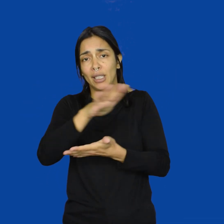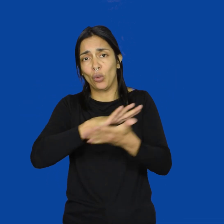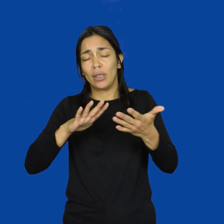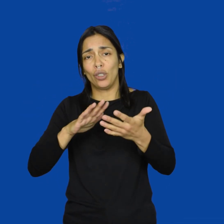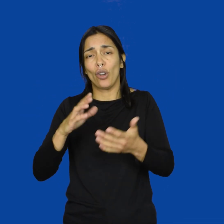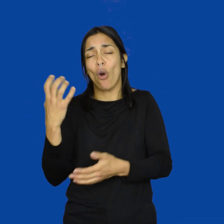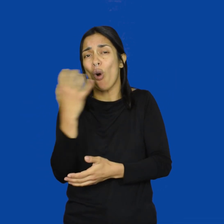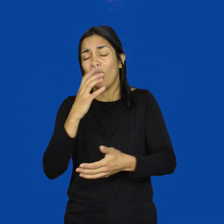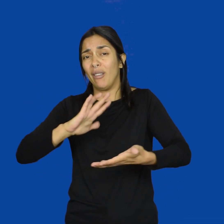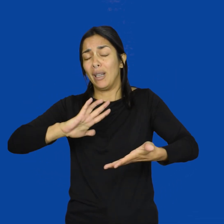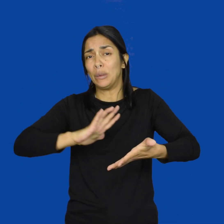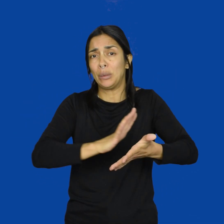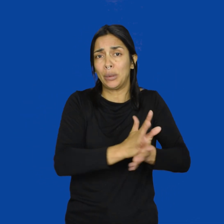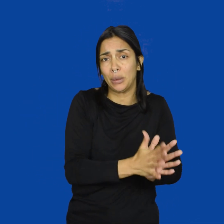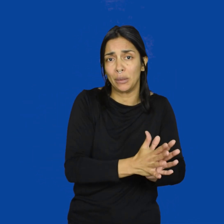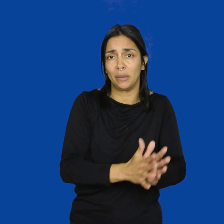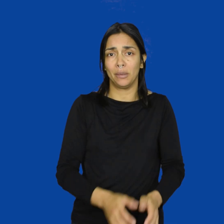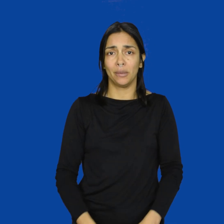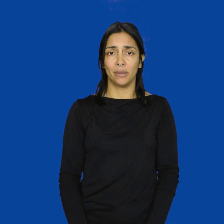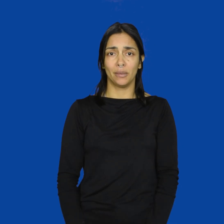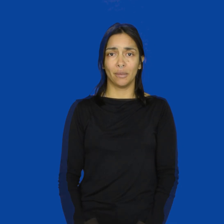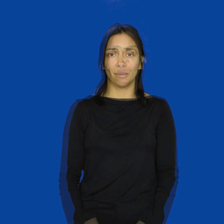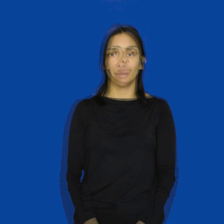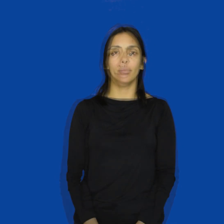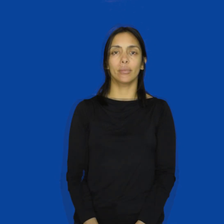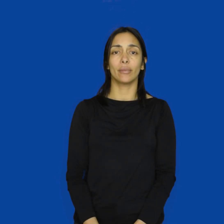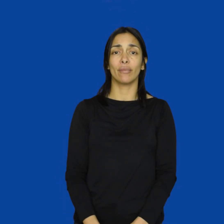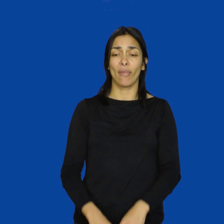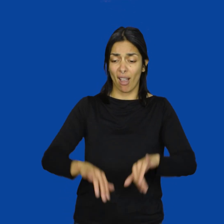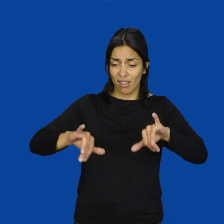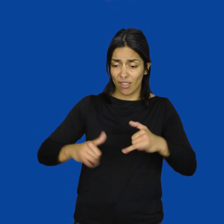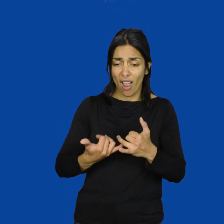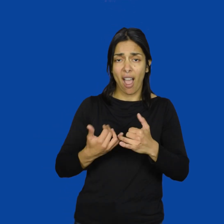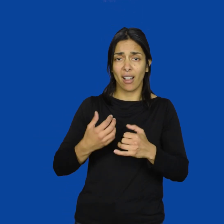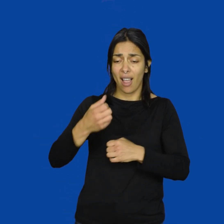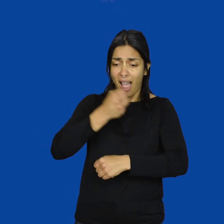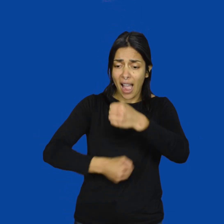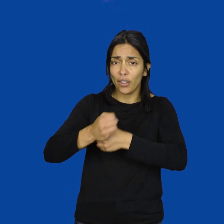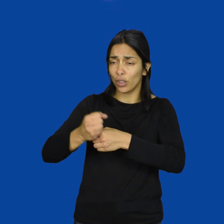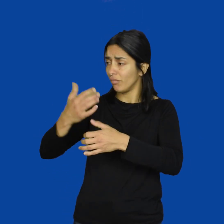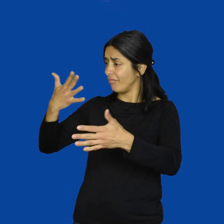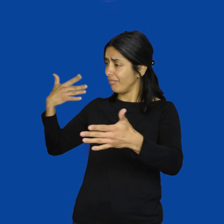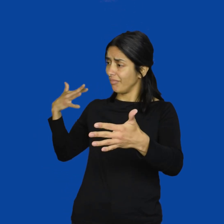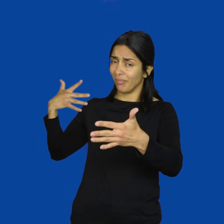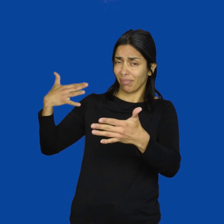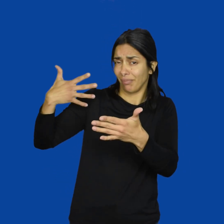del genocidio siga manteniéndose. Y si bien los años han pasado y las marcas aún